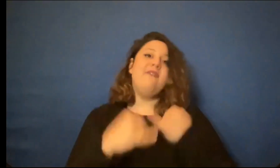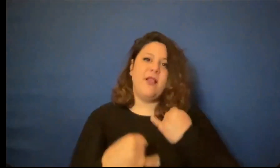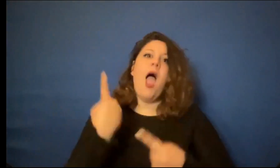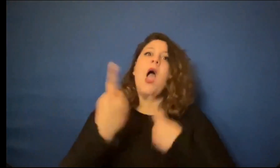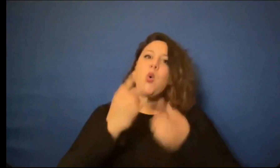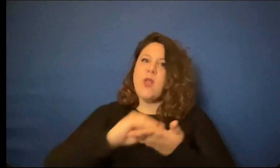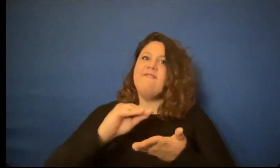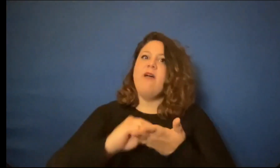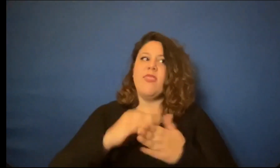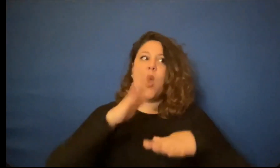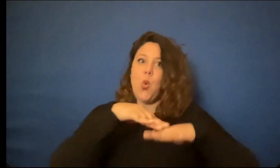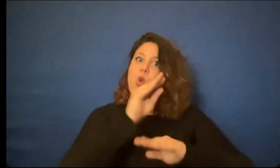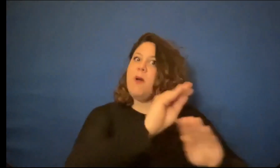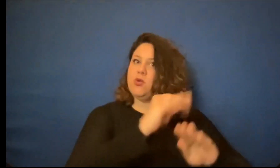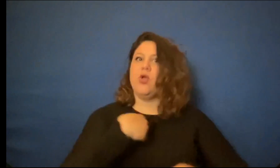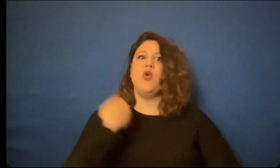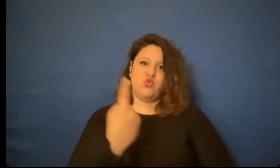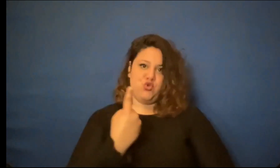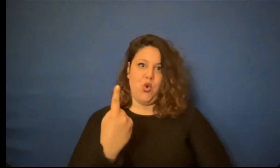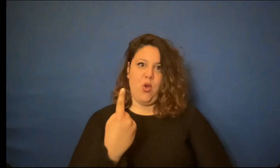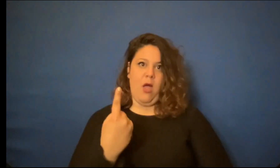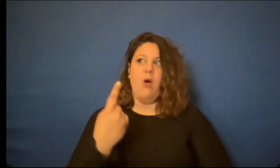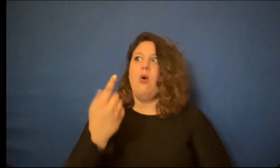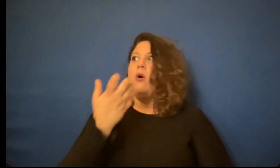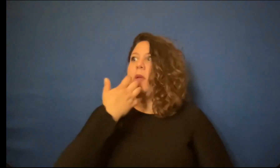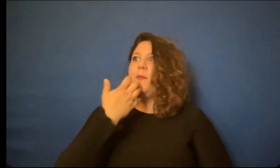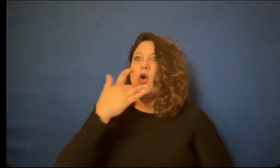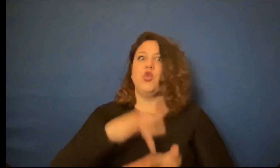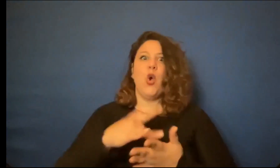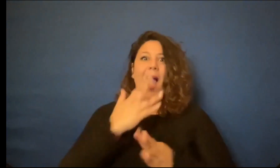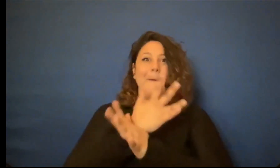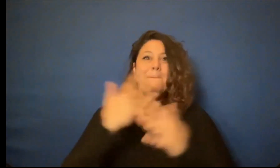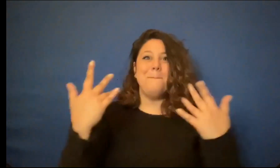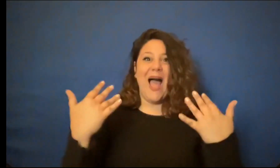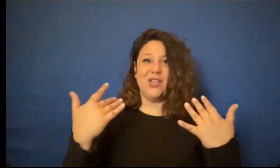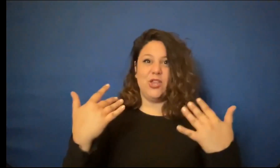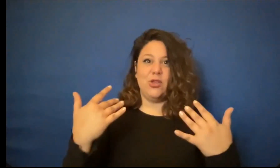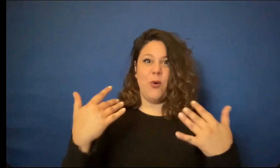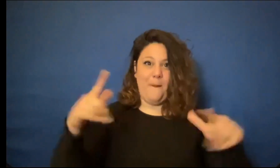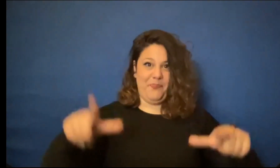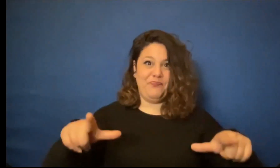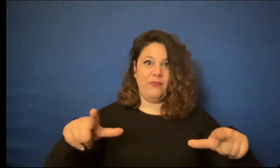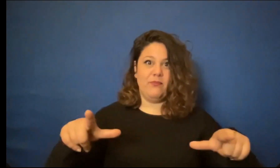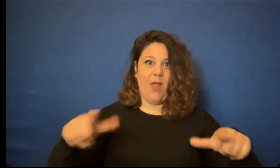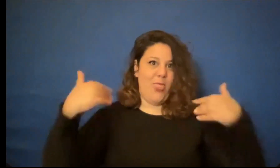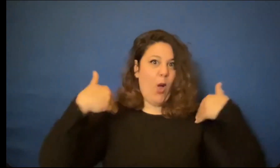Y hasta en el patio, en la educación física, hace que hacer grupos, me quedo sola.